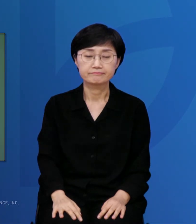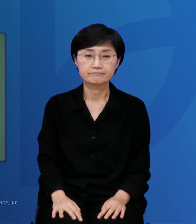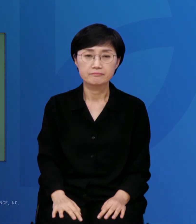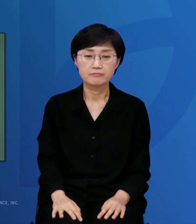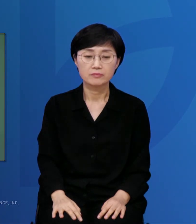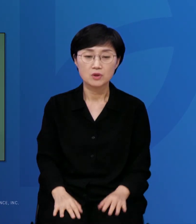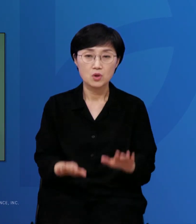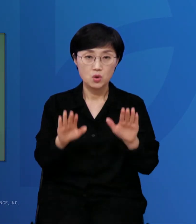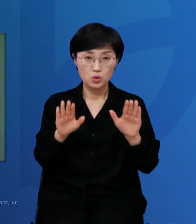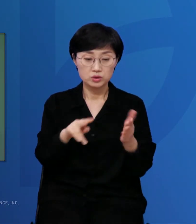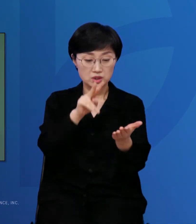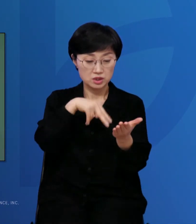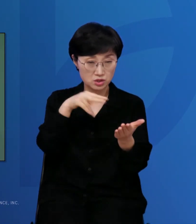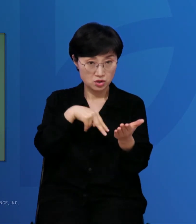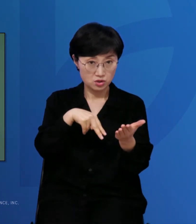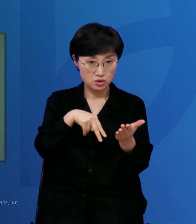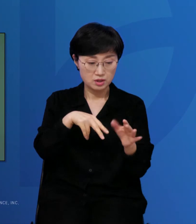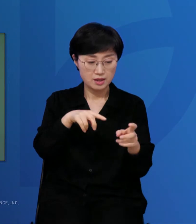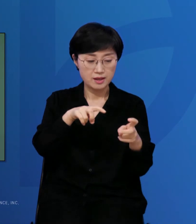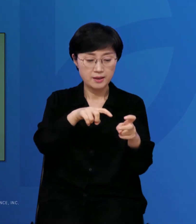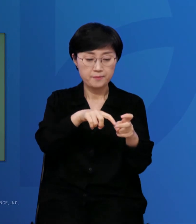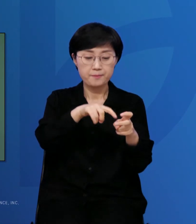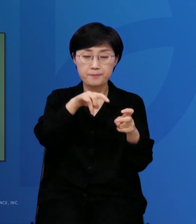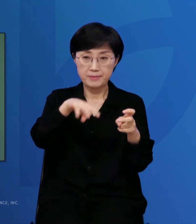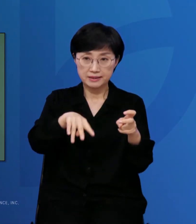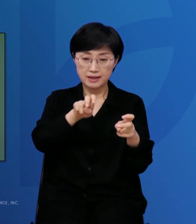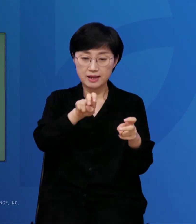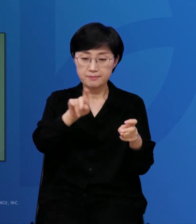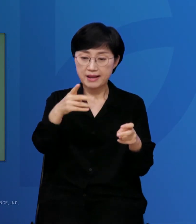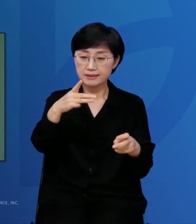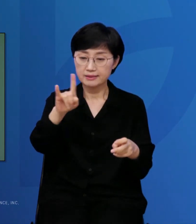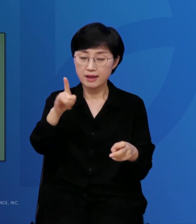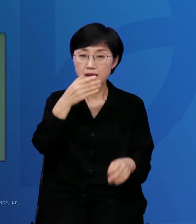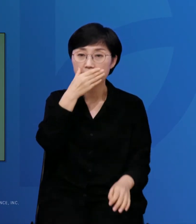오늘 우리 마태복음 7장 1절에서 6절 읽었습니다.